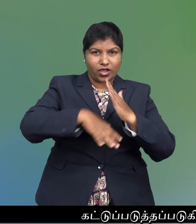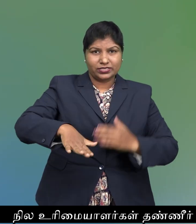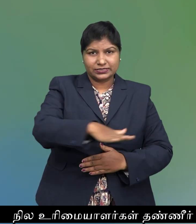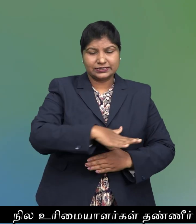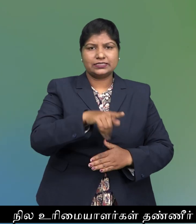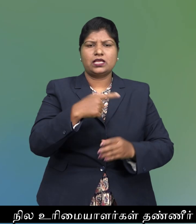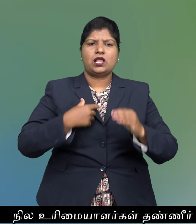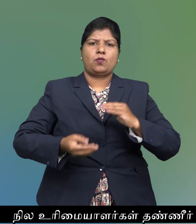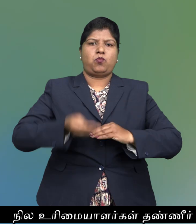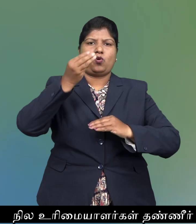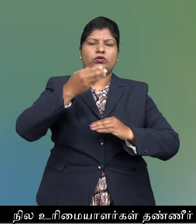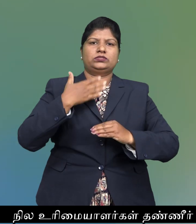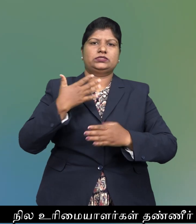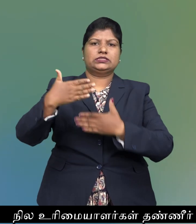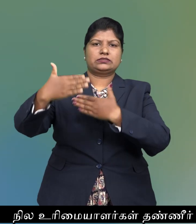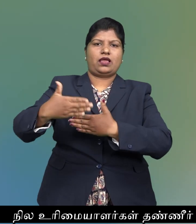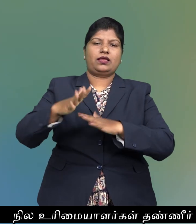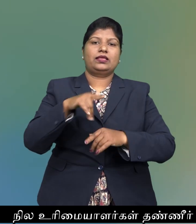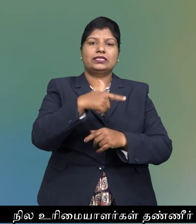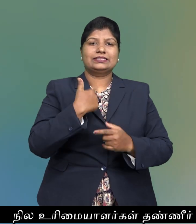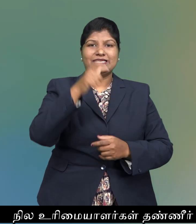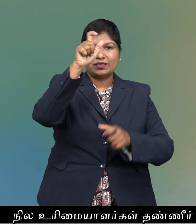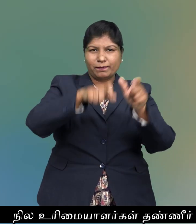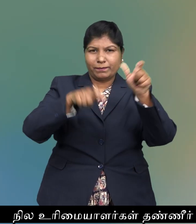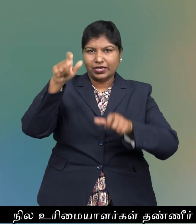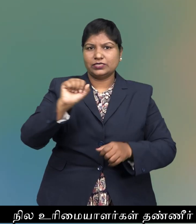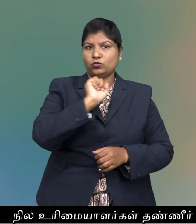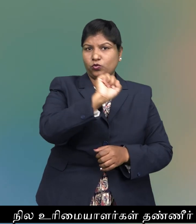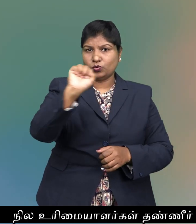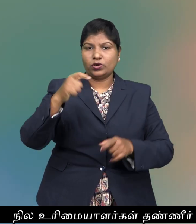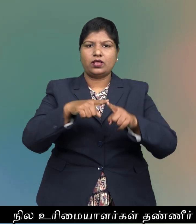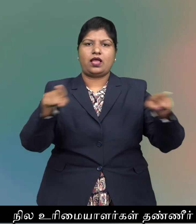நில உரிமையாளர்கள் தண்ணீர் எடுக்கும் அளவு கட்டுப்படுத்தப்படவில்லை.